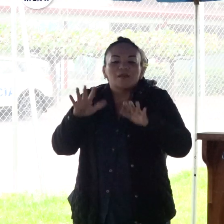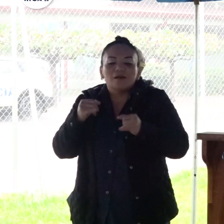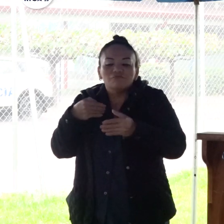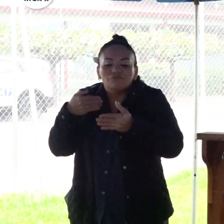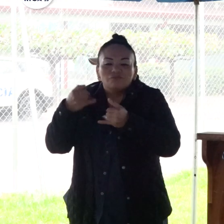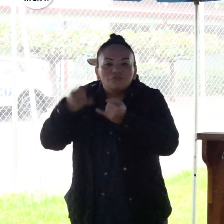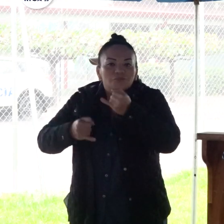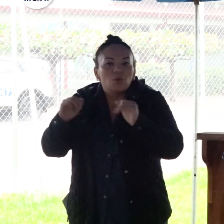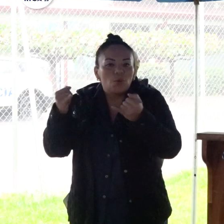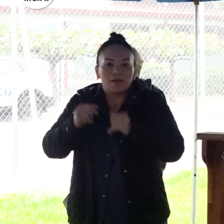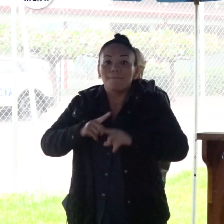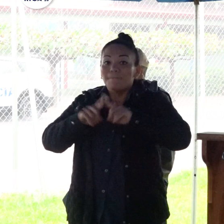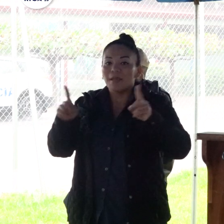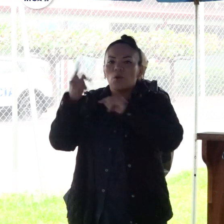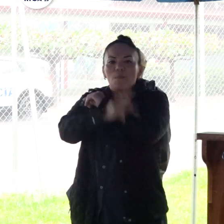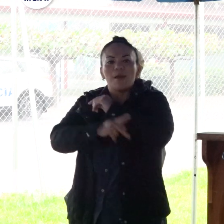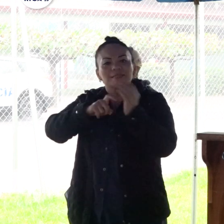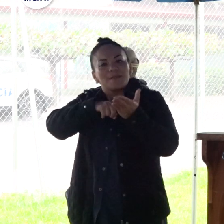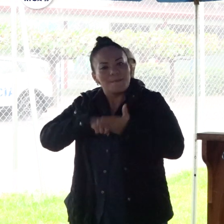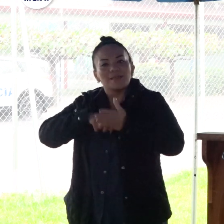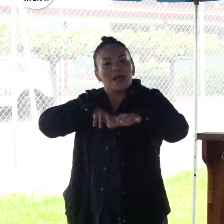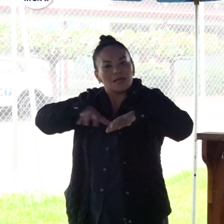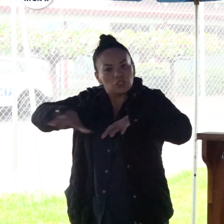Pero el país demanda acción,